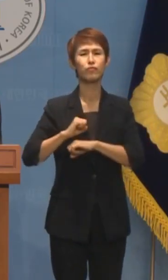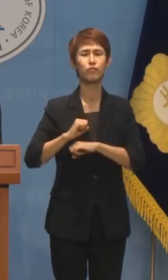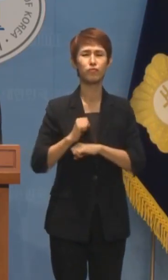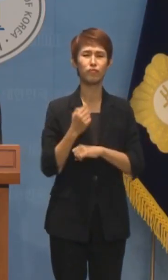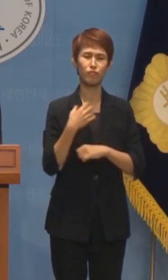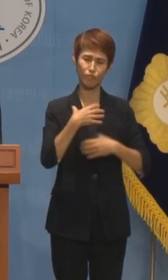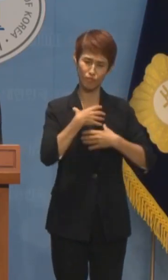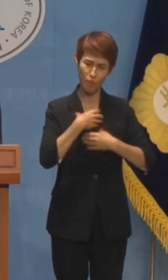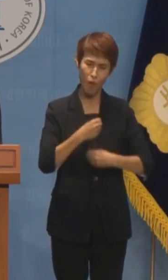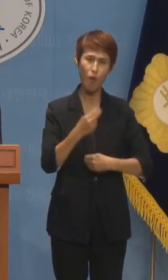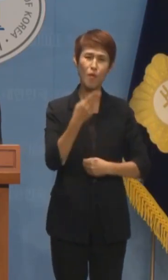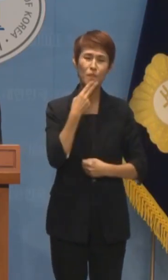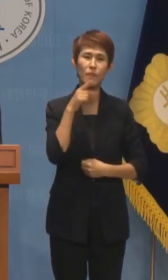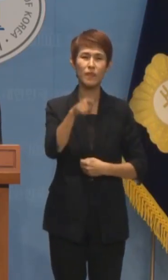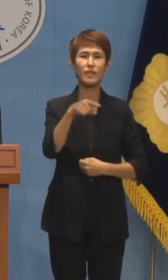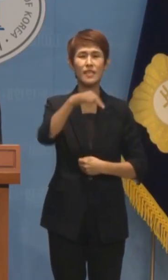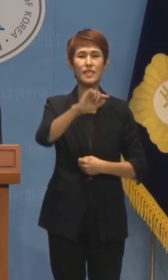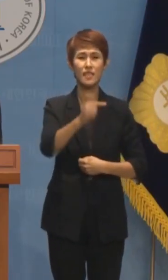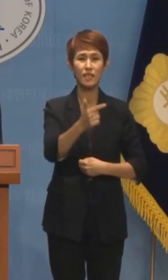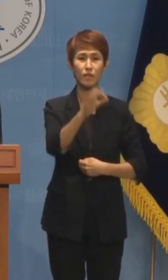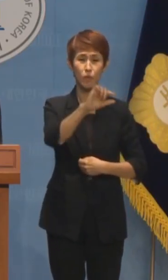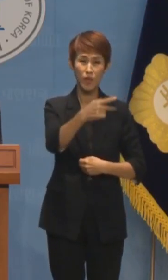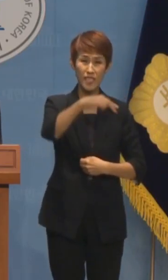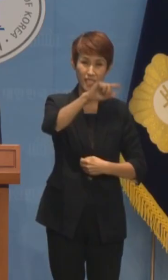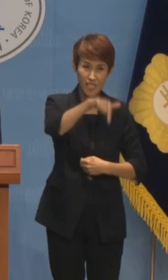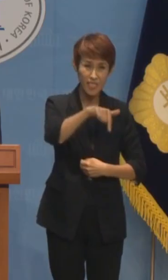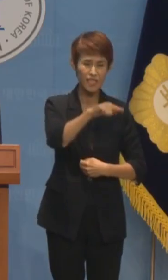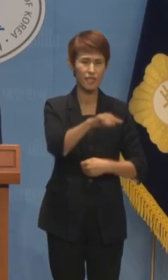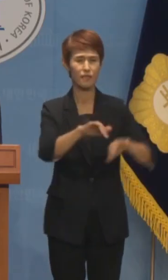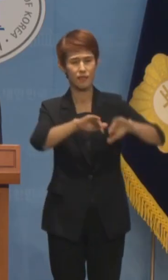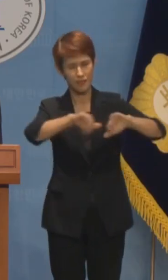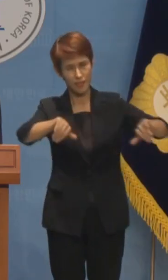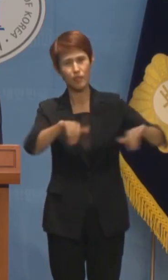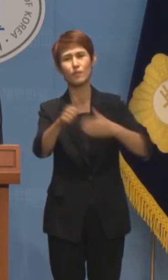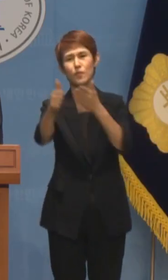신원식, 김태효 1차장은 멀리 두기를 바랍니다.